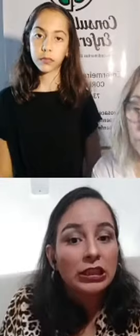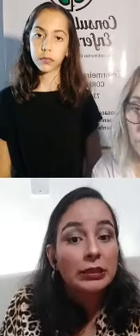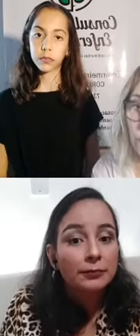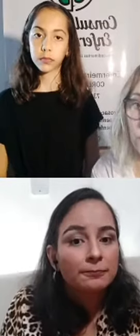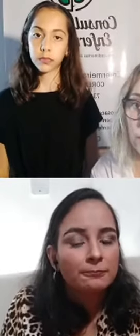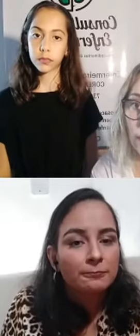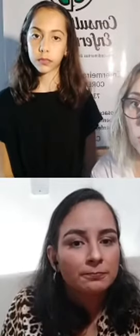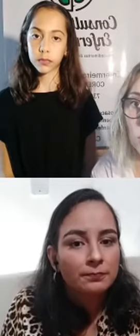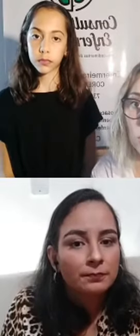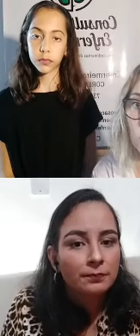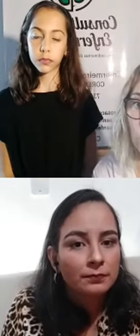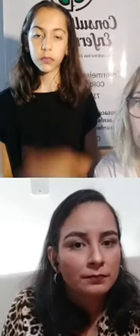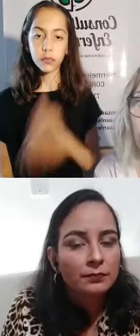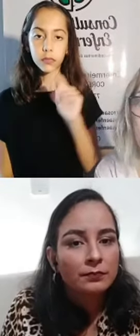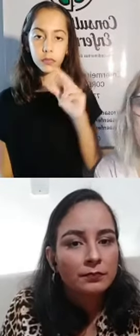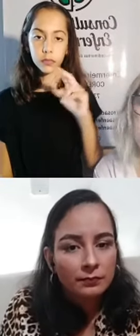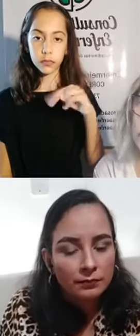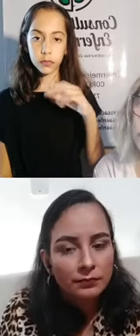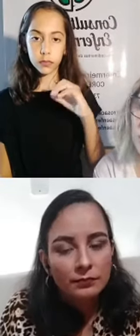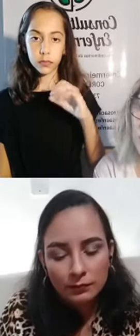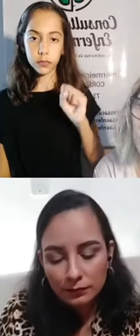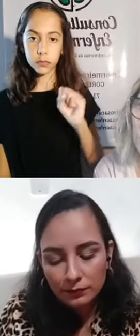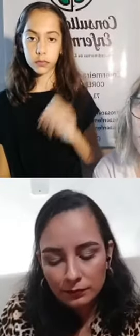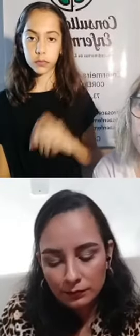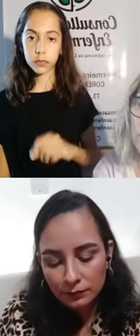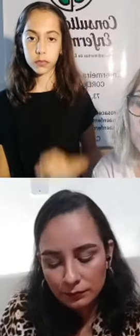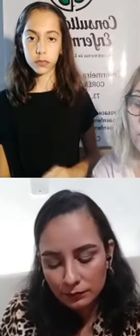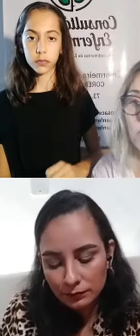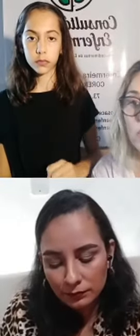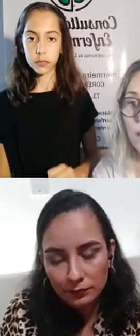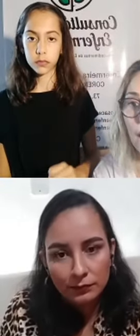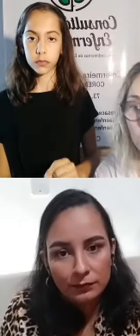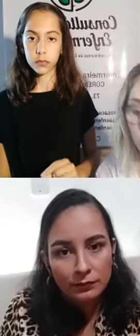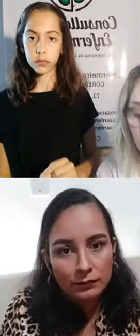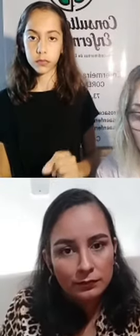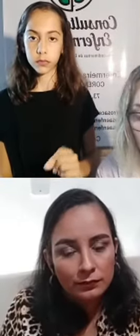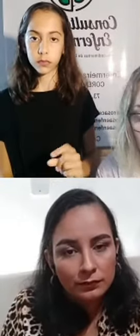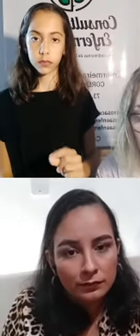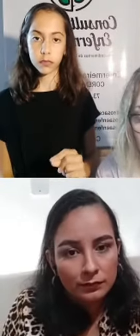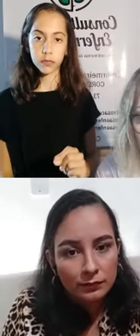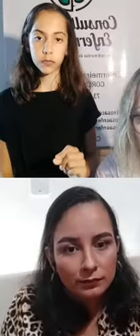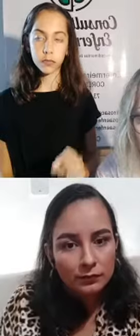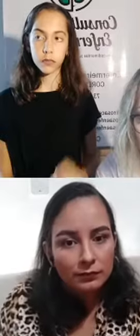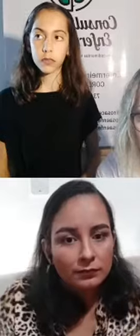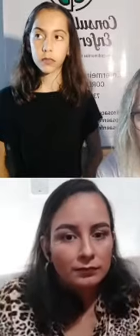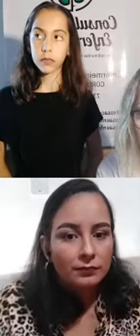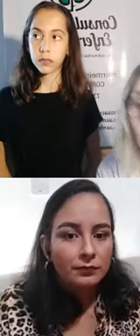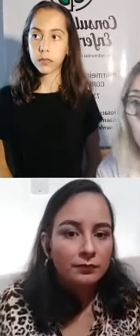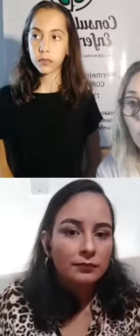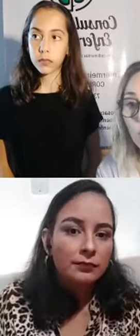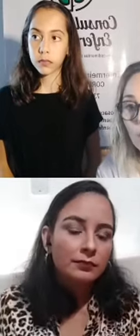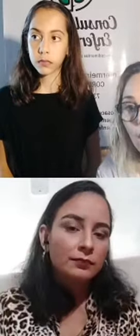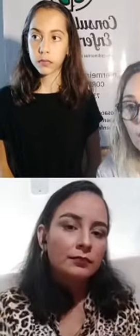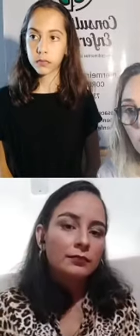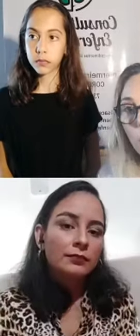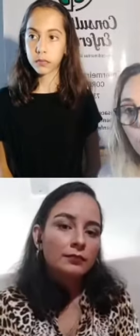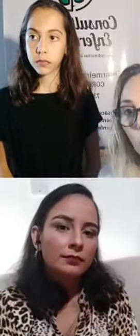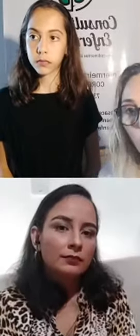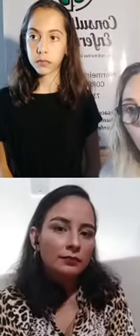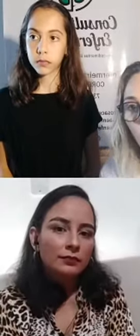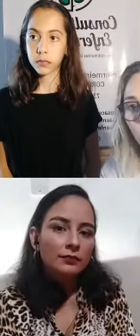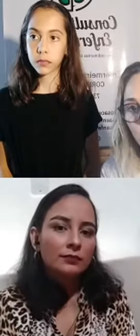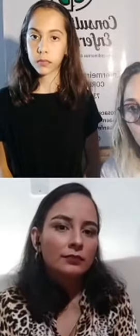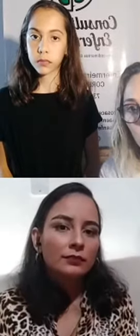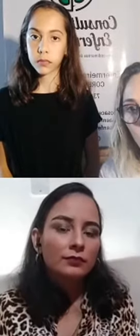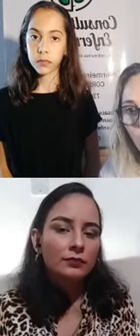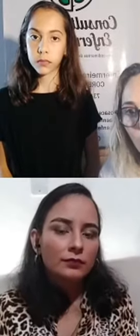Inclusive Sim. para os alunos, porque, não sei, do seu ponto de vista, o que você acha? Acredita que vai ter muitos casos de